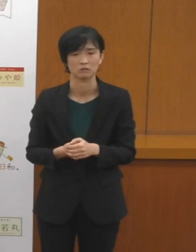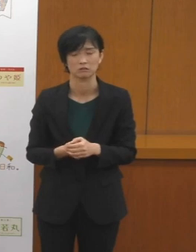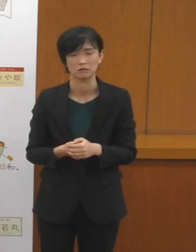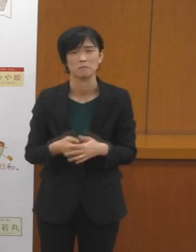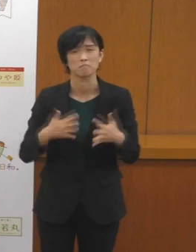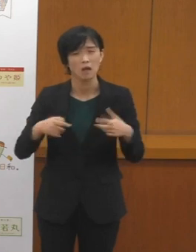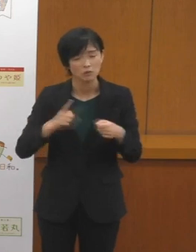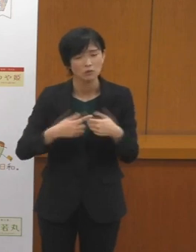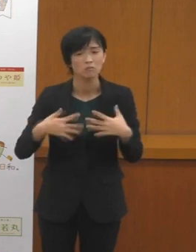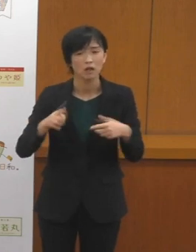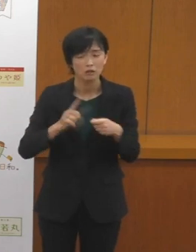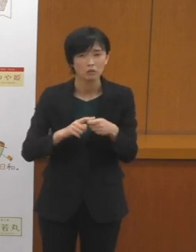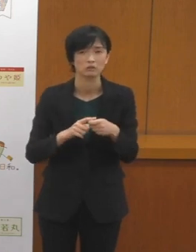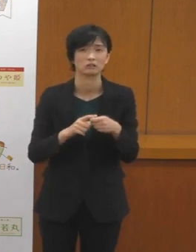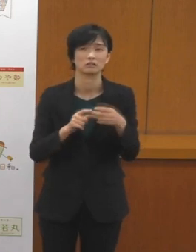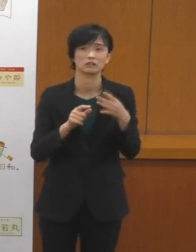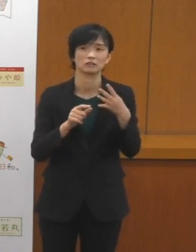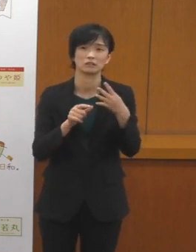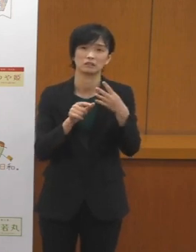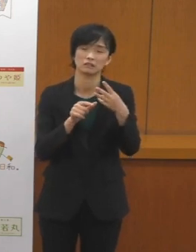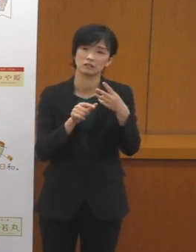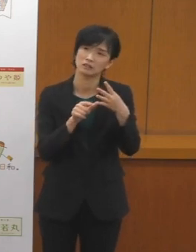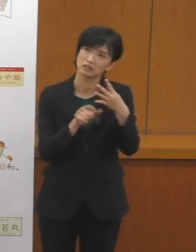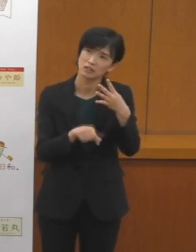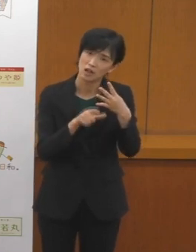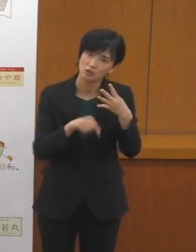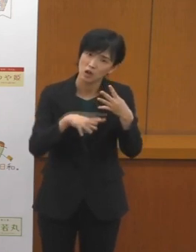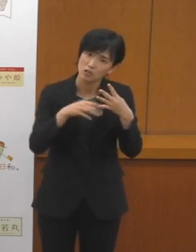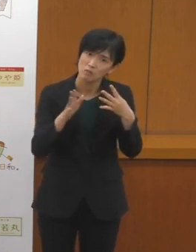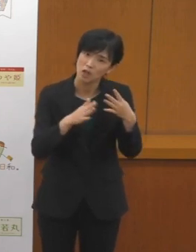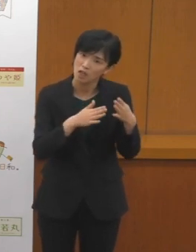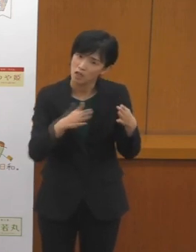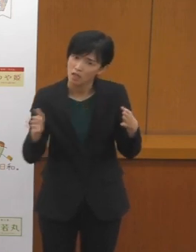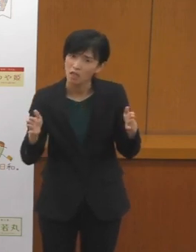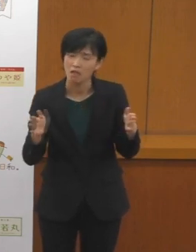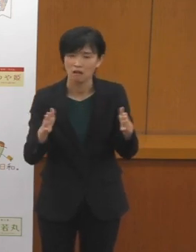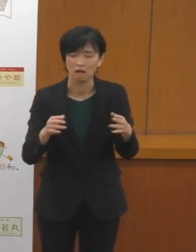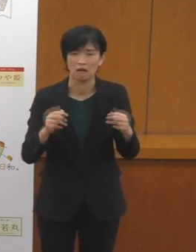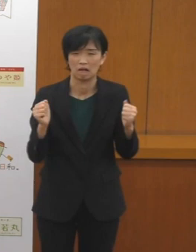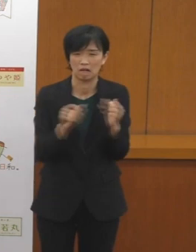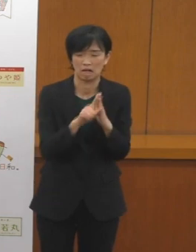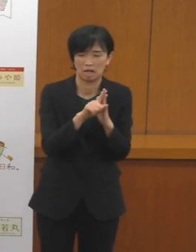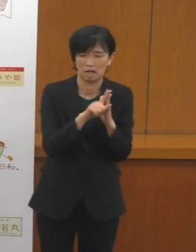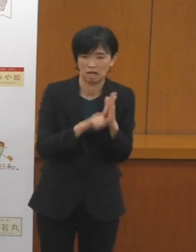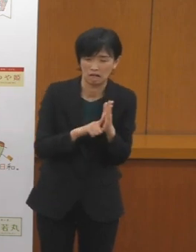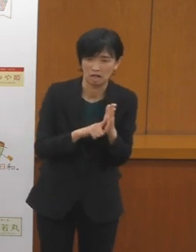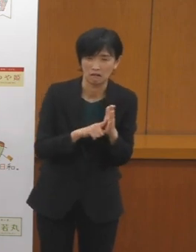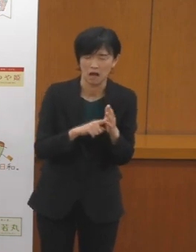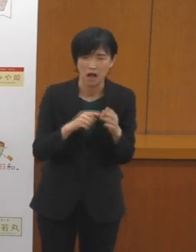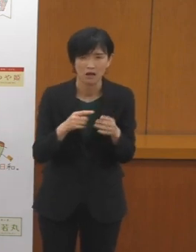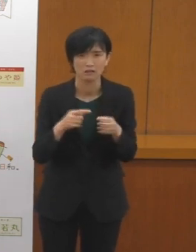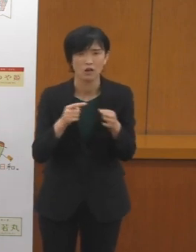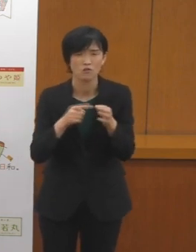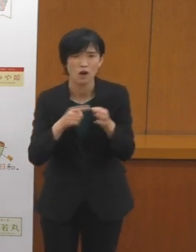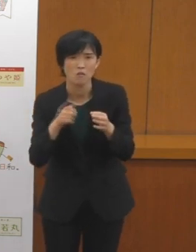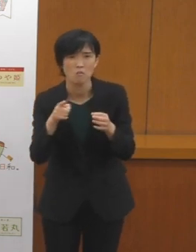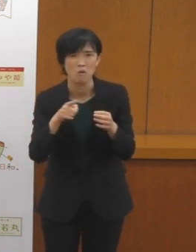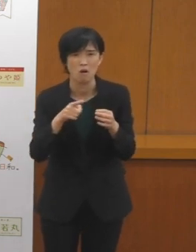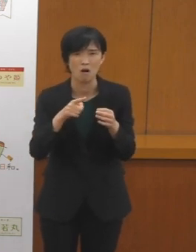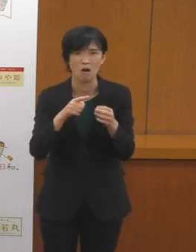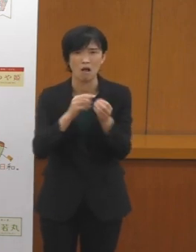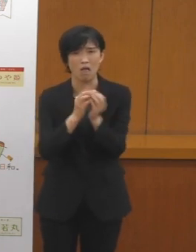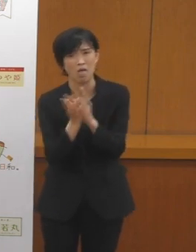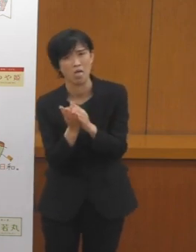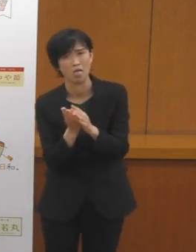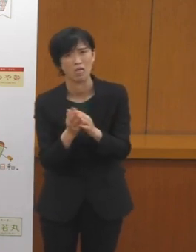毎年ですねこの時期はもう暖かくなるのはありがたいんですけどもその下の買いが気になってですねもう